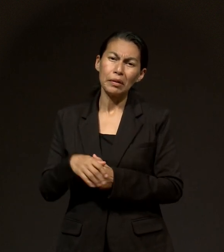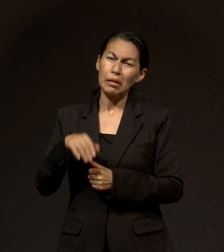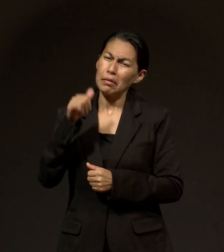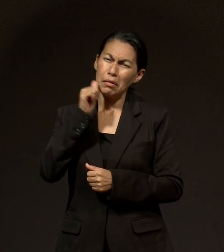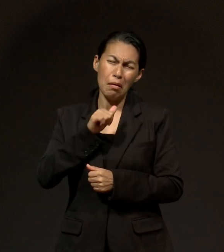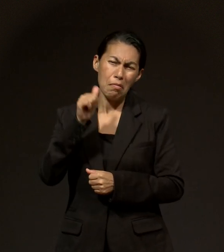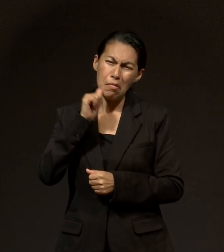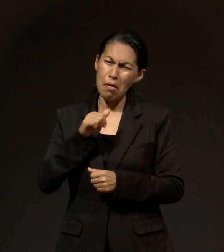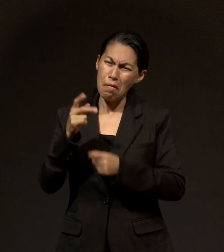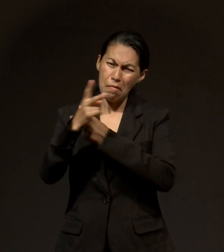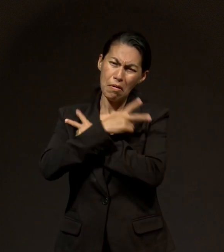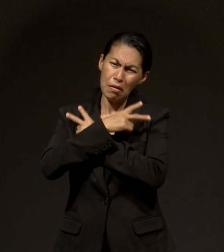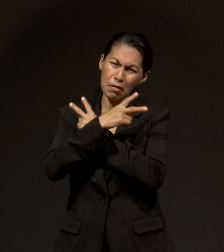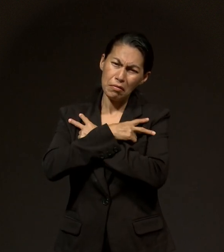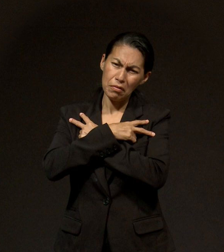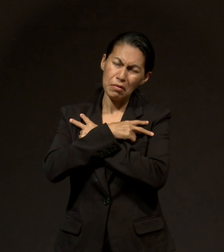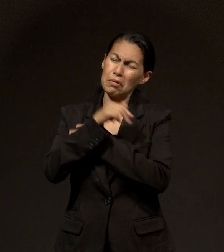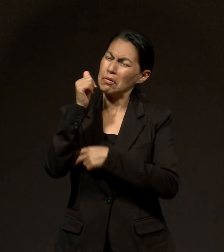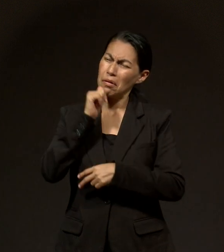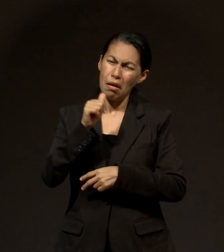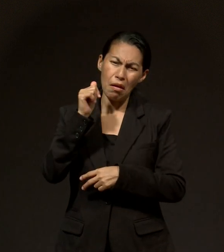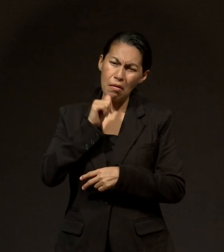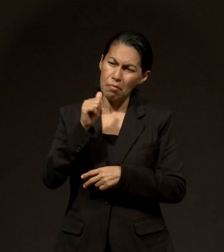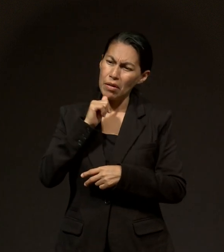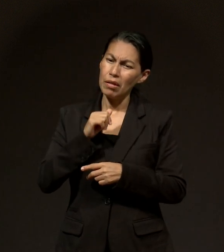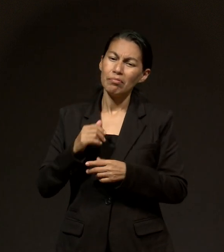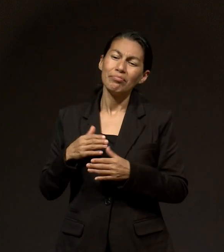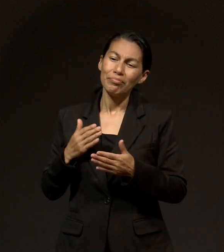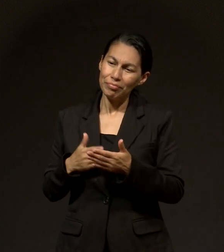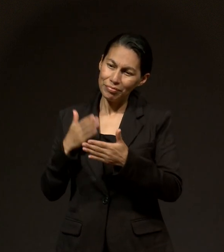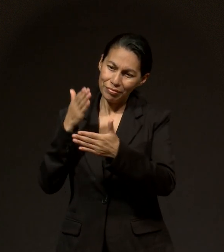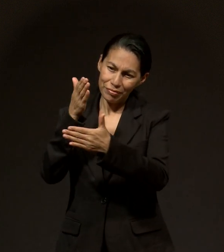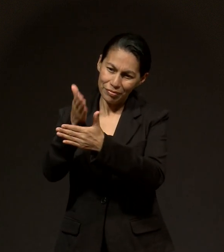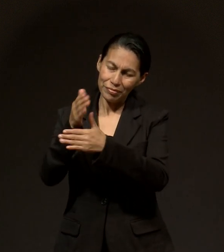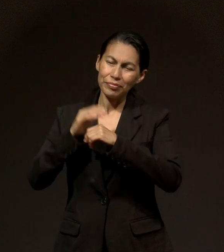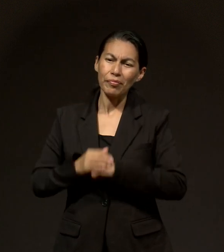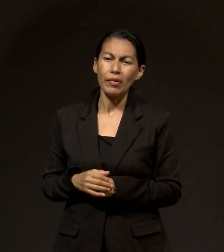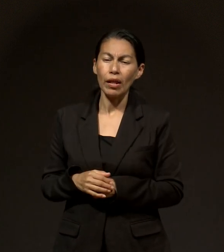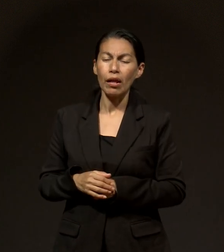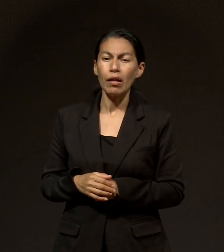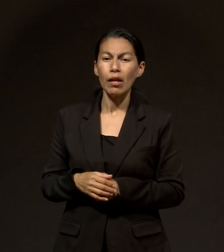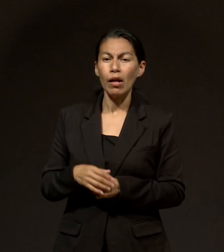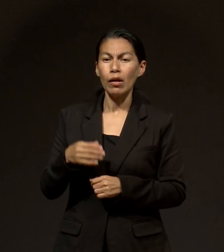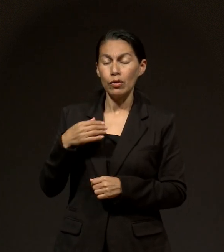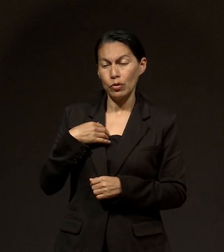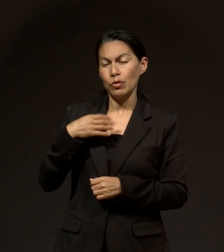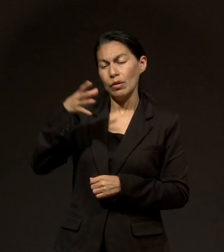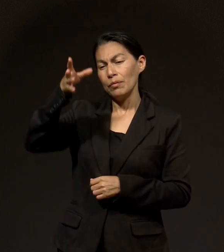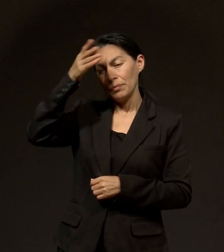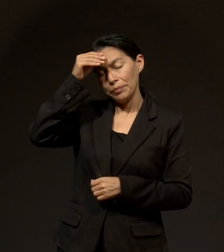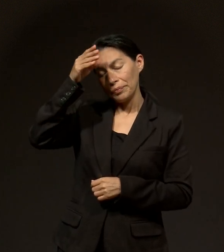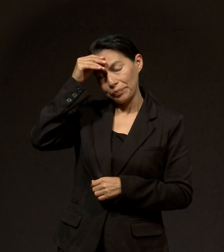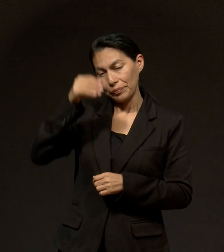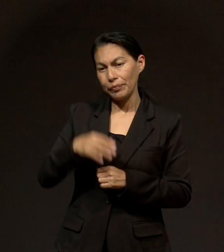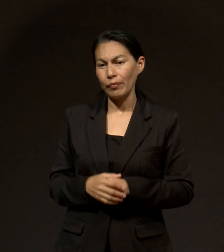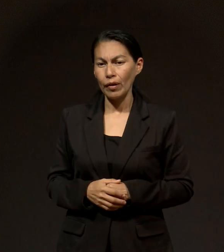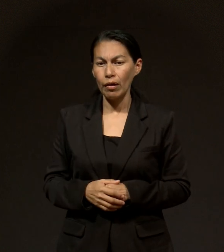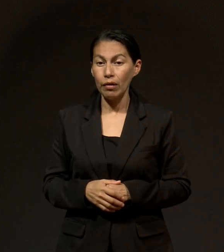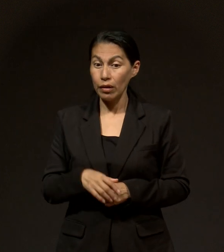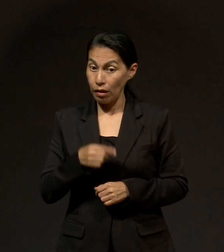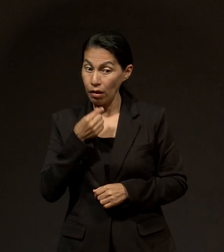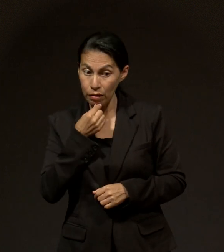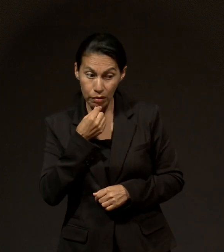con ella. Y pues con ella fue que aprendí a orar. ¿Qué maravilloso? ¿Desde pequeña? Como a los